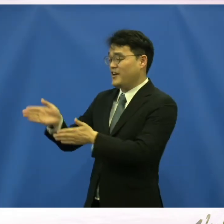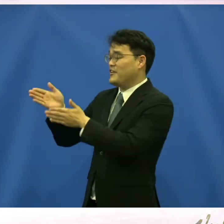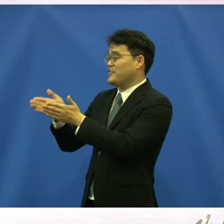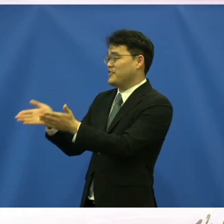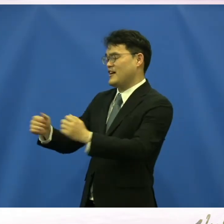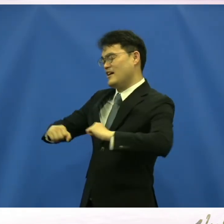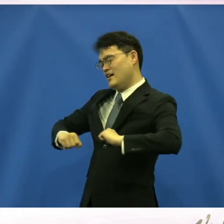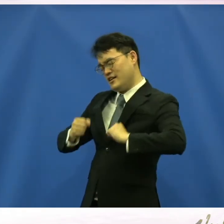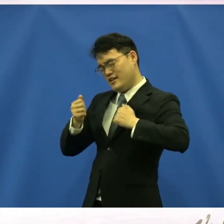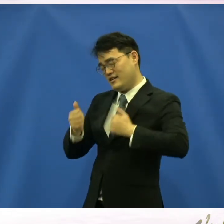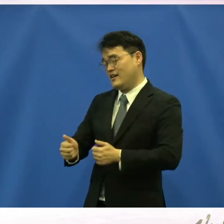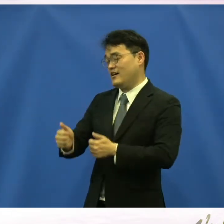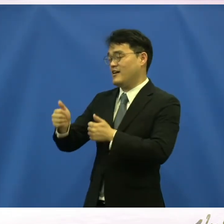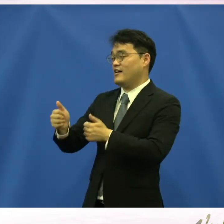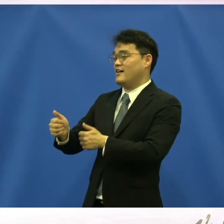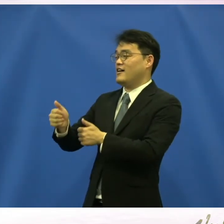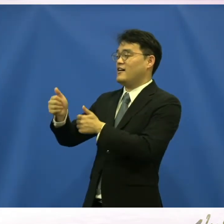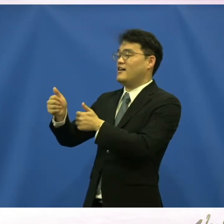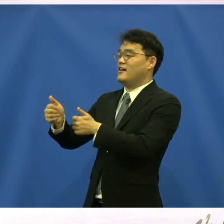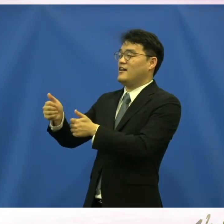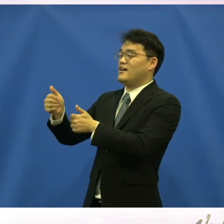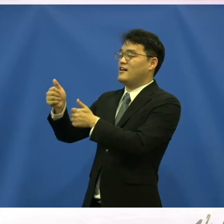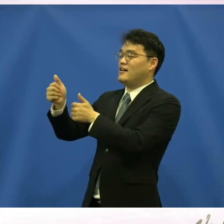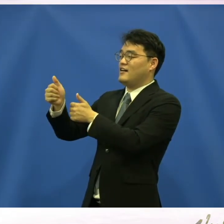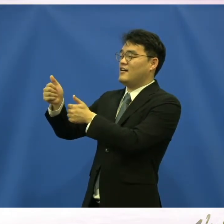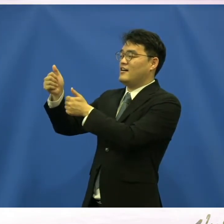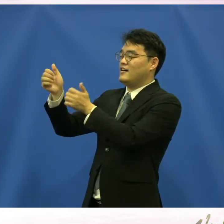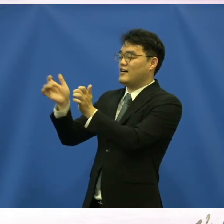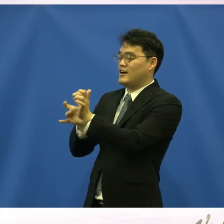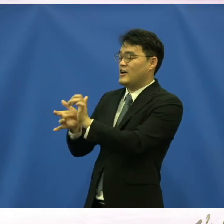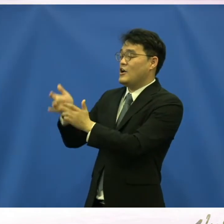주의 길을 가리라